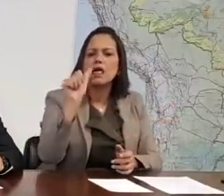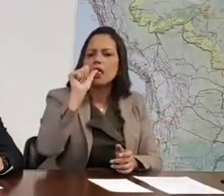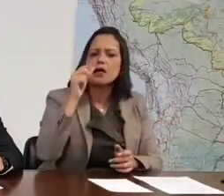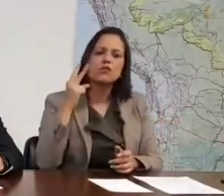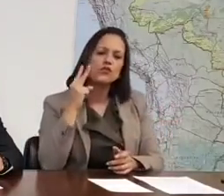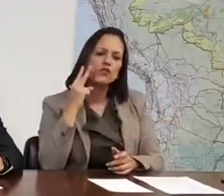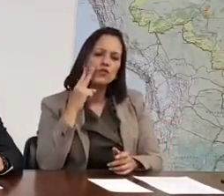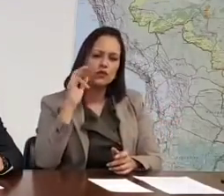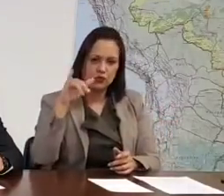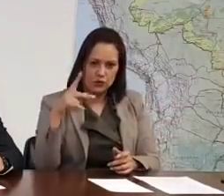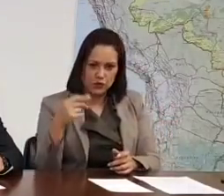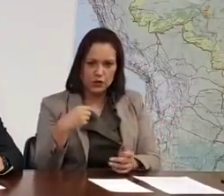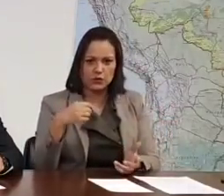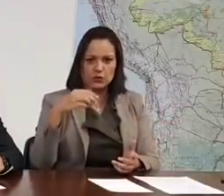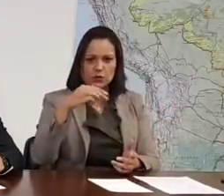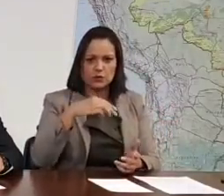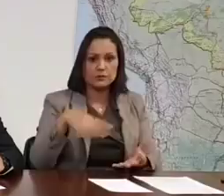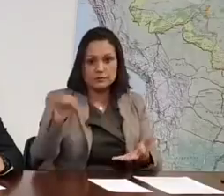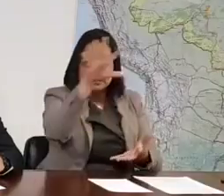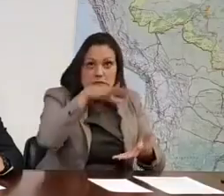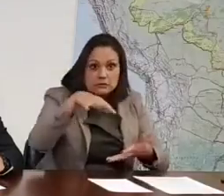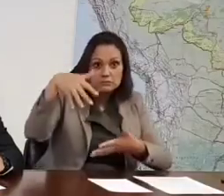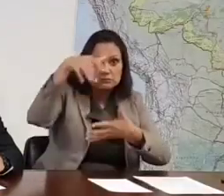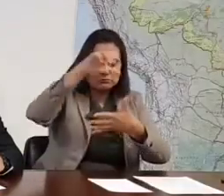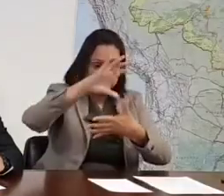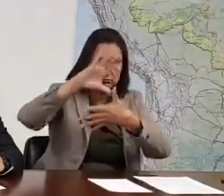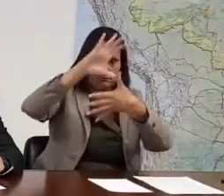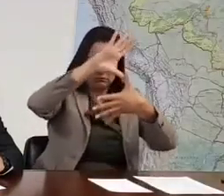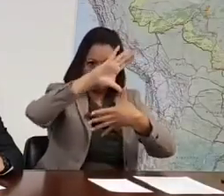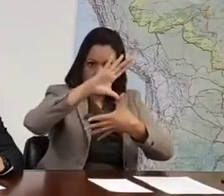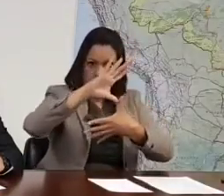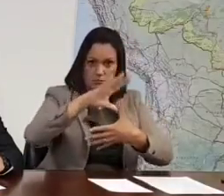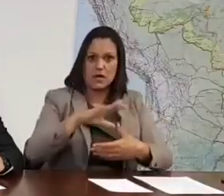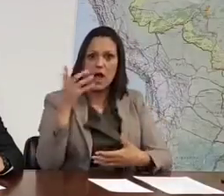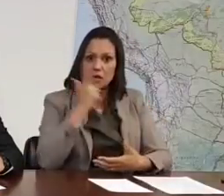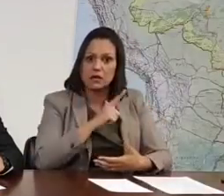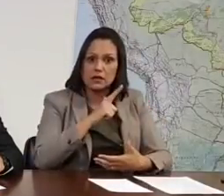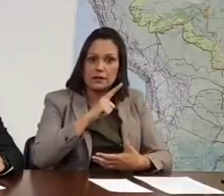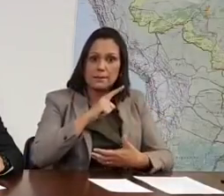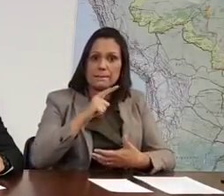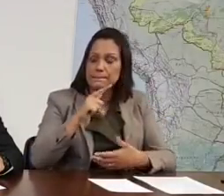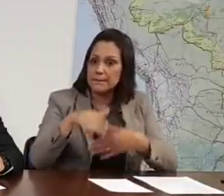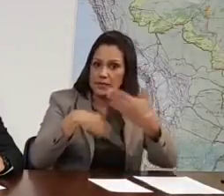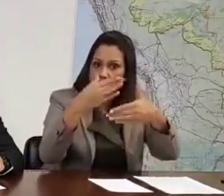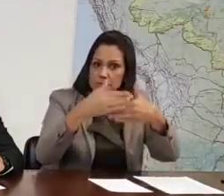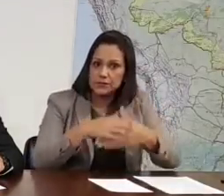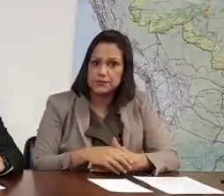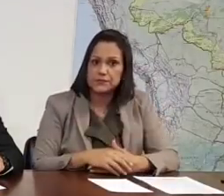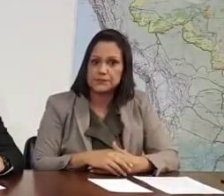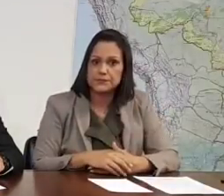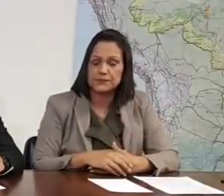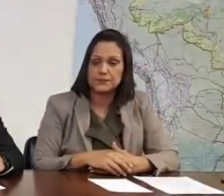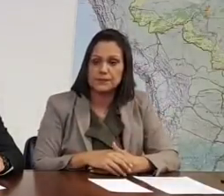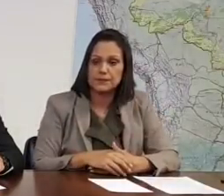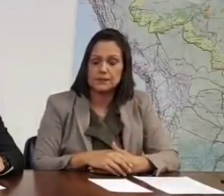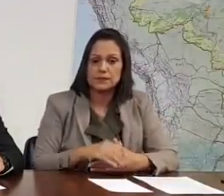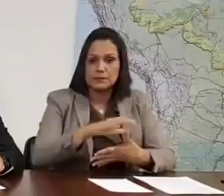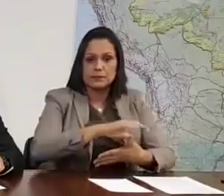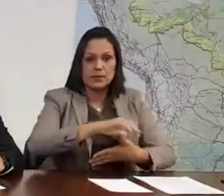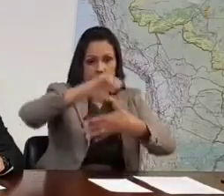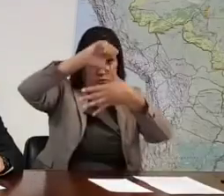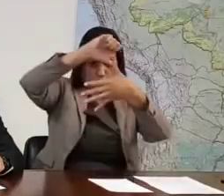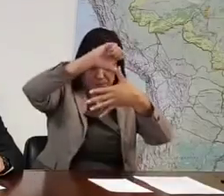do Mercosul? Bom, o Brasil trabalha junto com os países membros do Mercosul